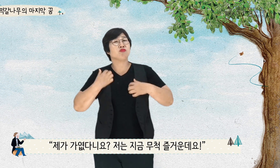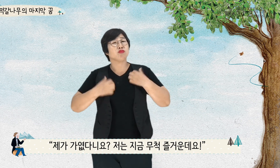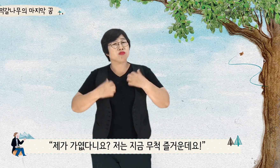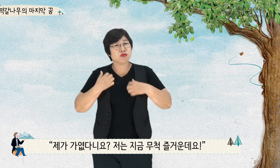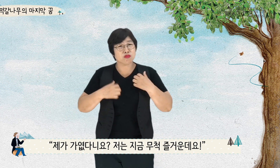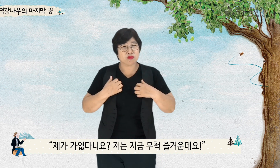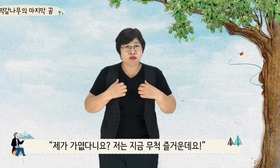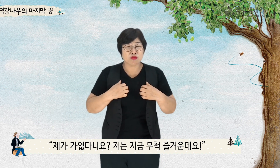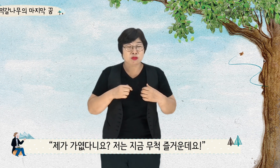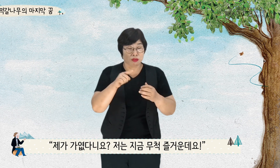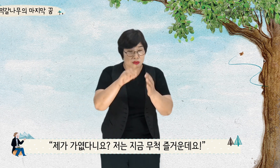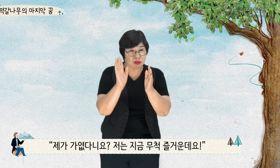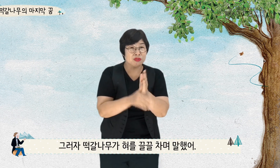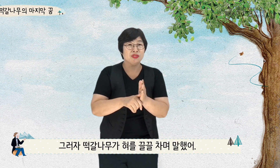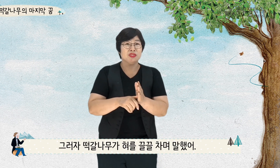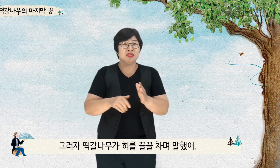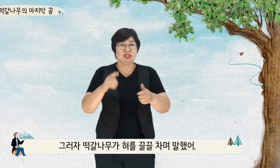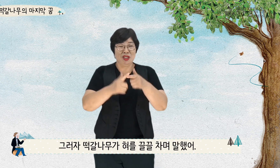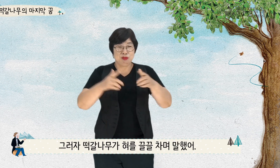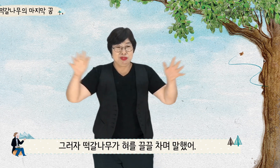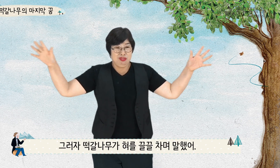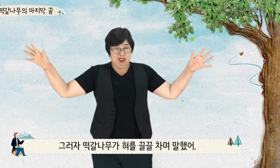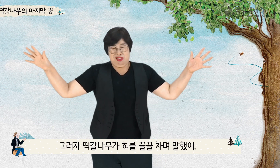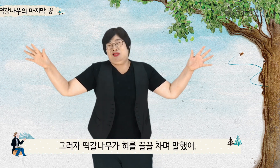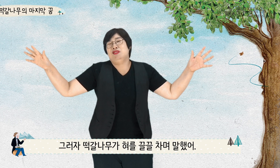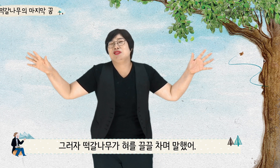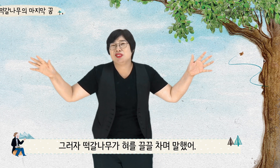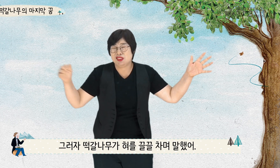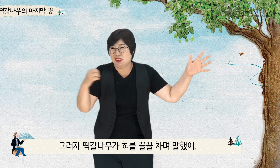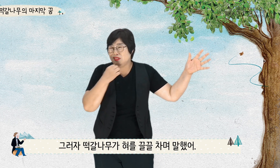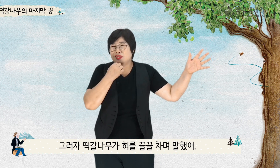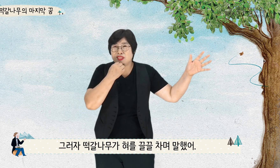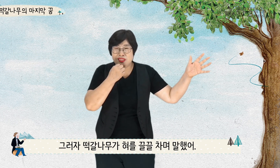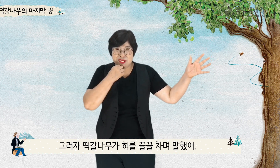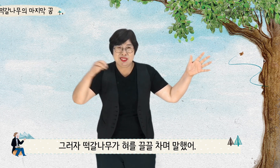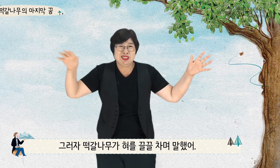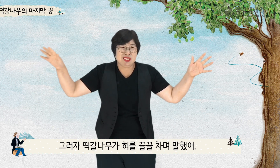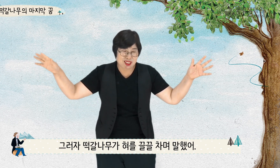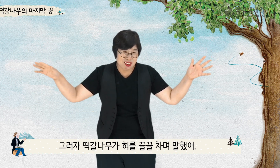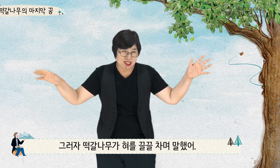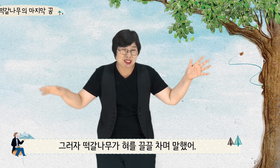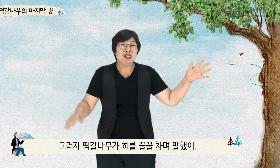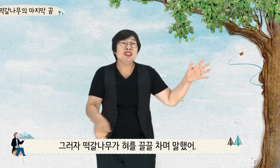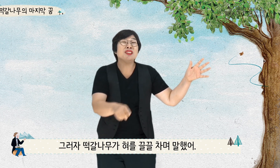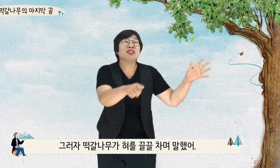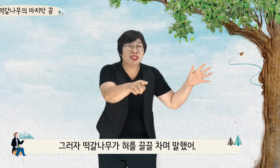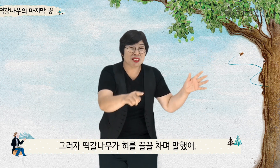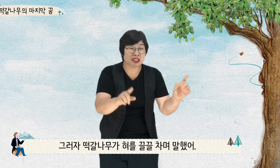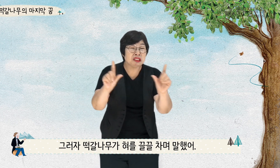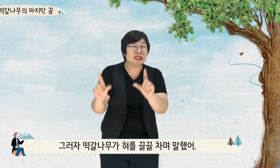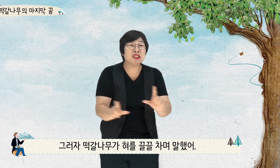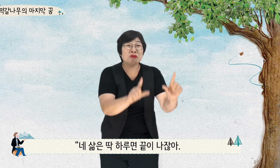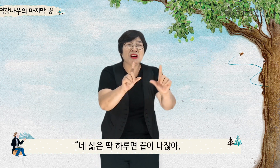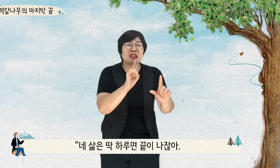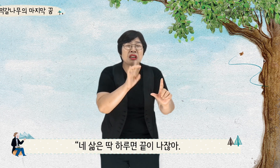무척 즐거운데요. 그러자 떡갈나무가 혀를 끌끌 차며 말했어.